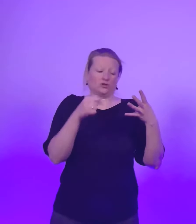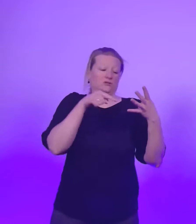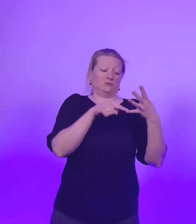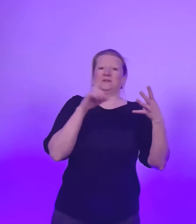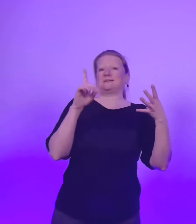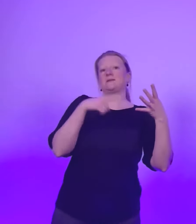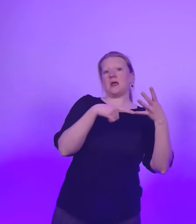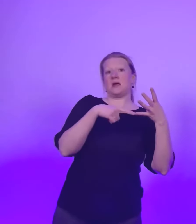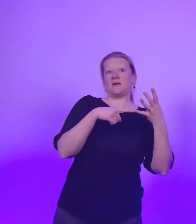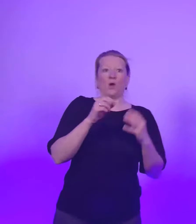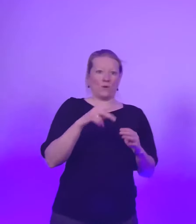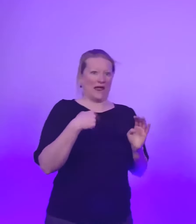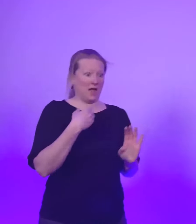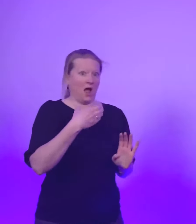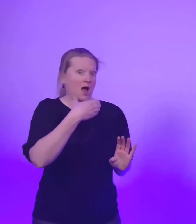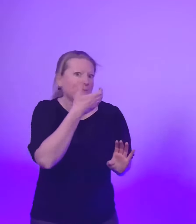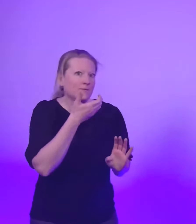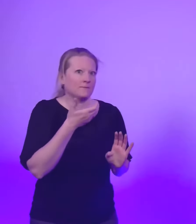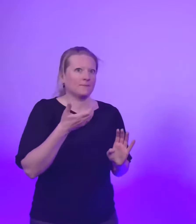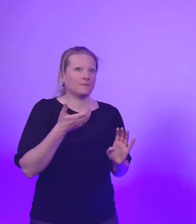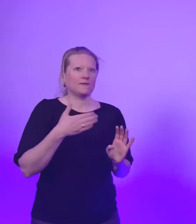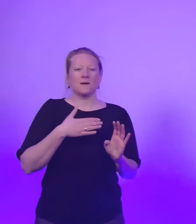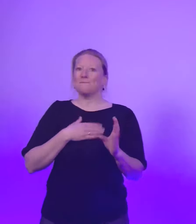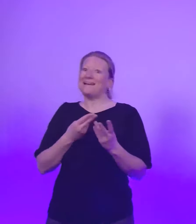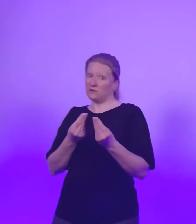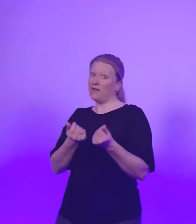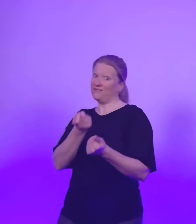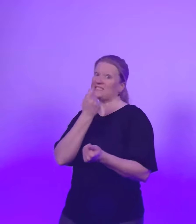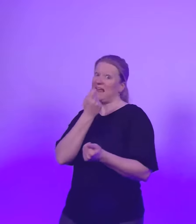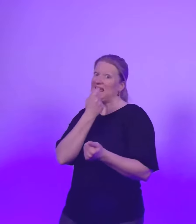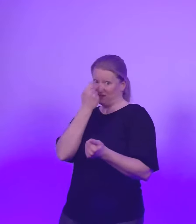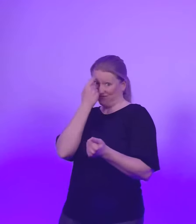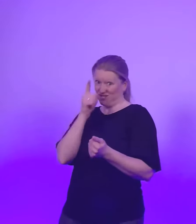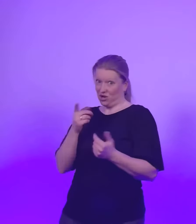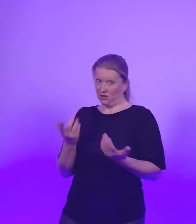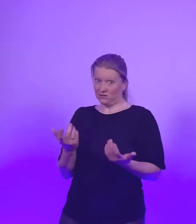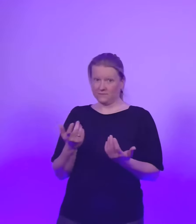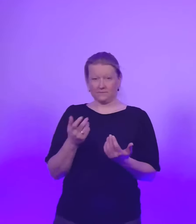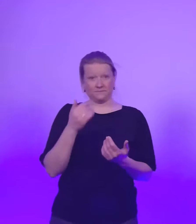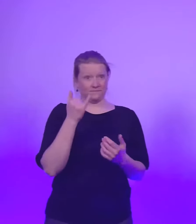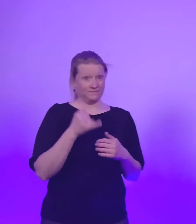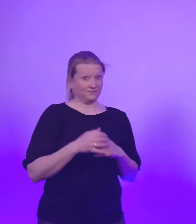hap. Neem jij een hap? Antwoord D. Mijn talent is trouwens eten, wist je dat?